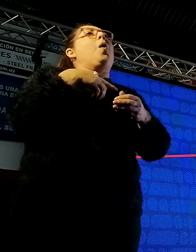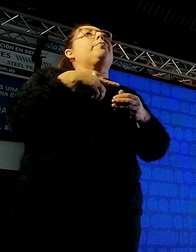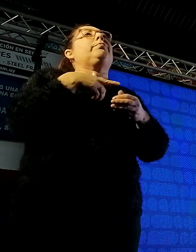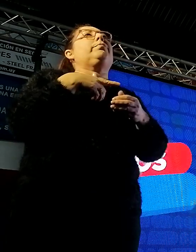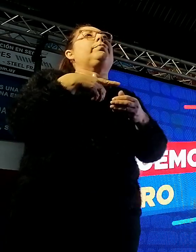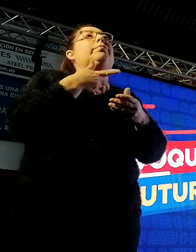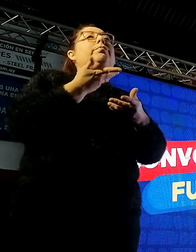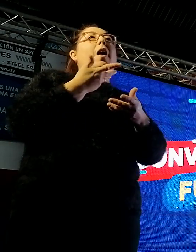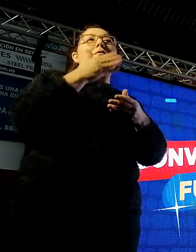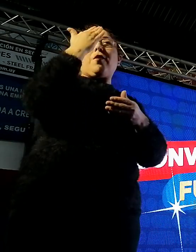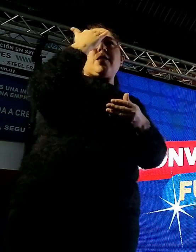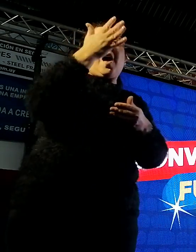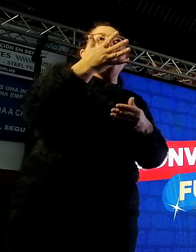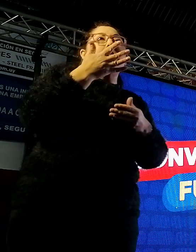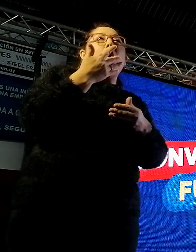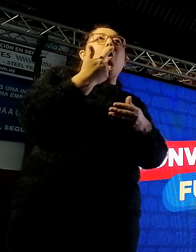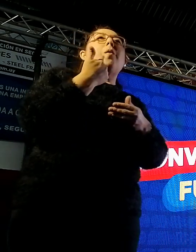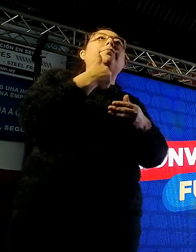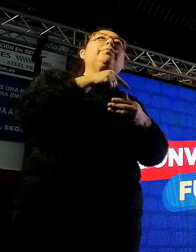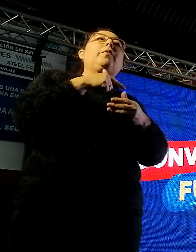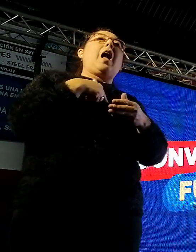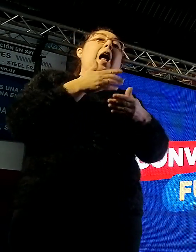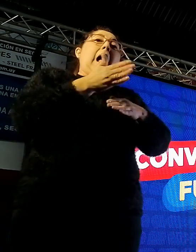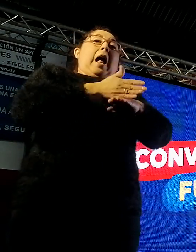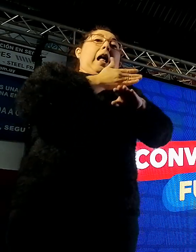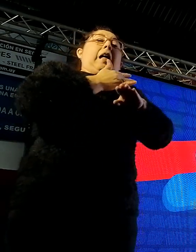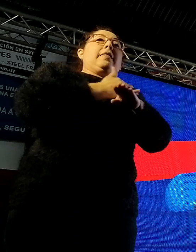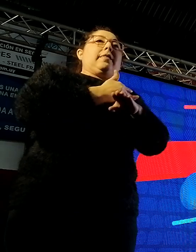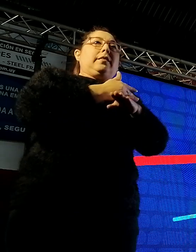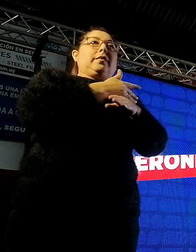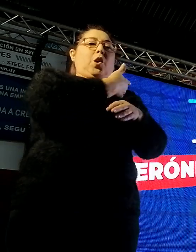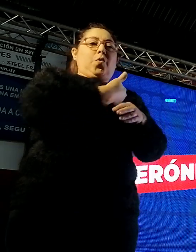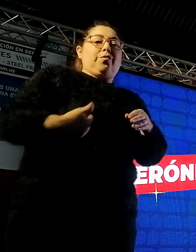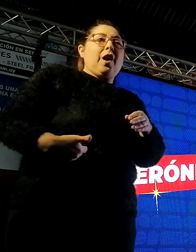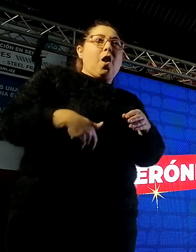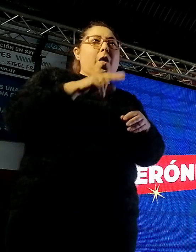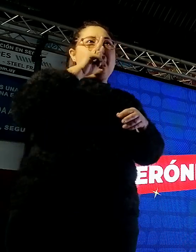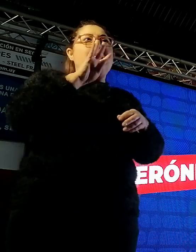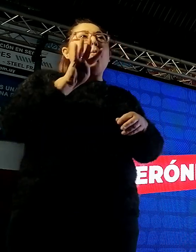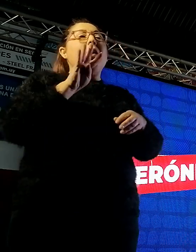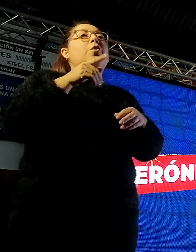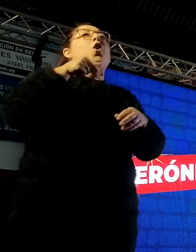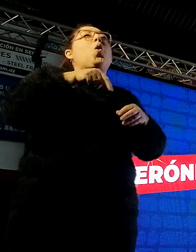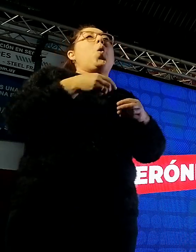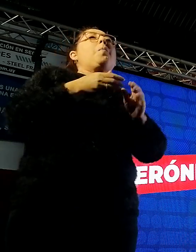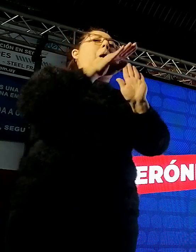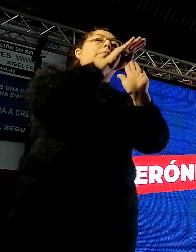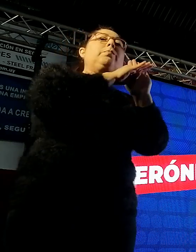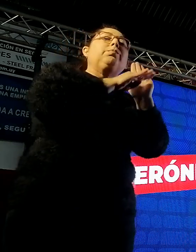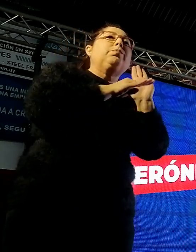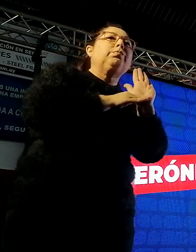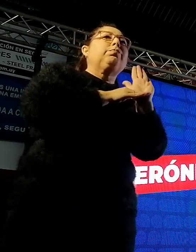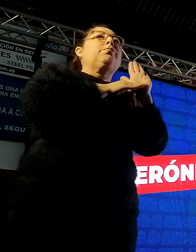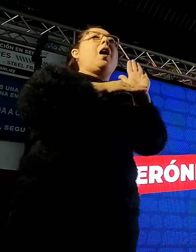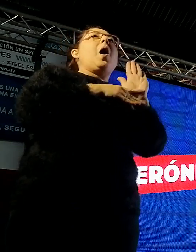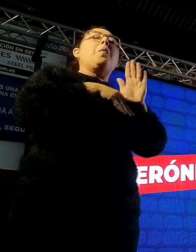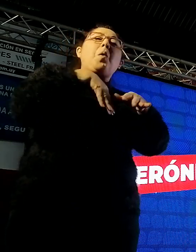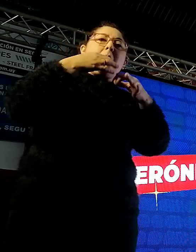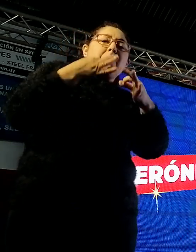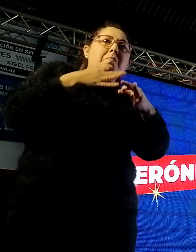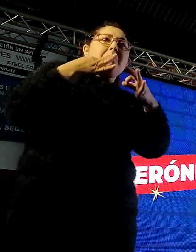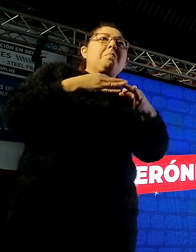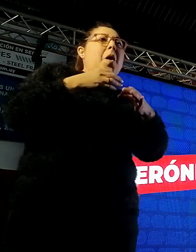del Frente Amplio antes de alcanzar el gobierno en 2004 era la de conformar una agenda que fuera creíble y que le